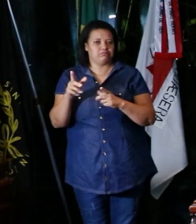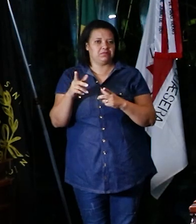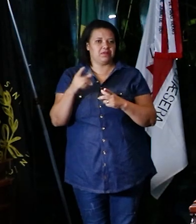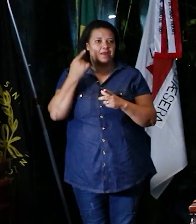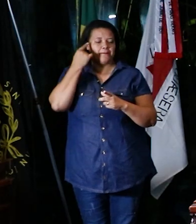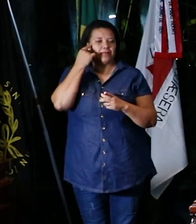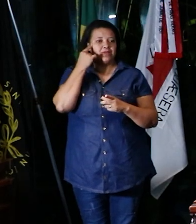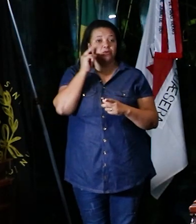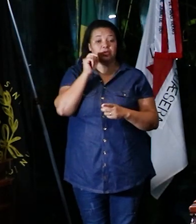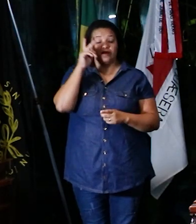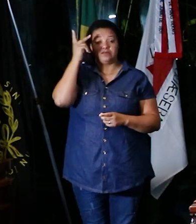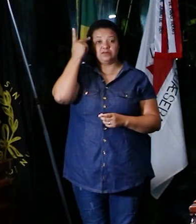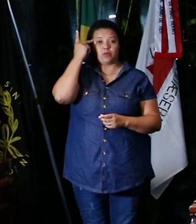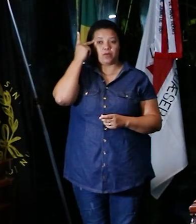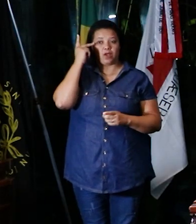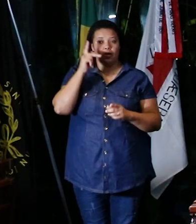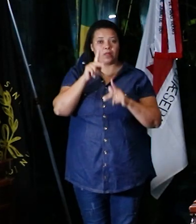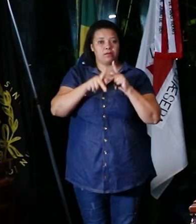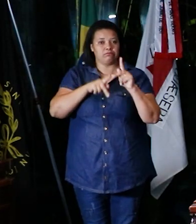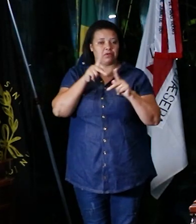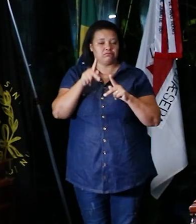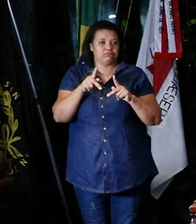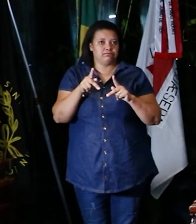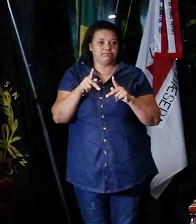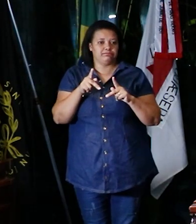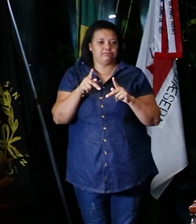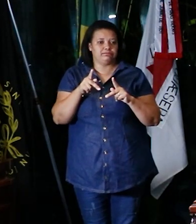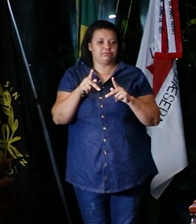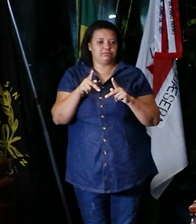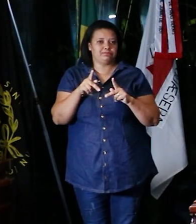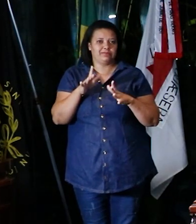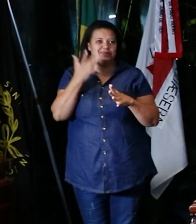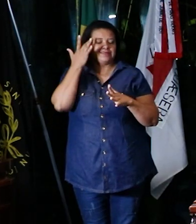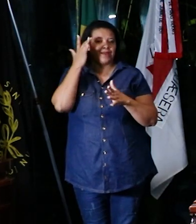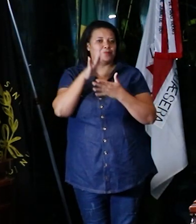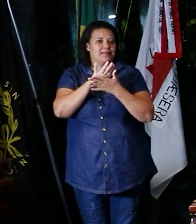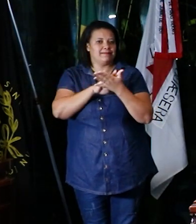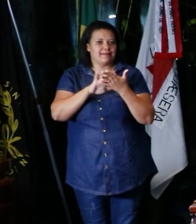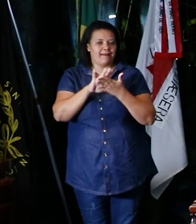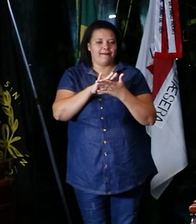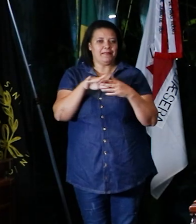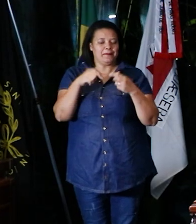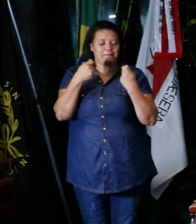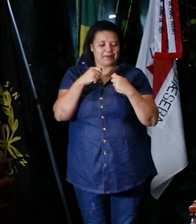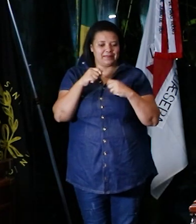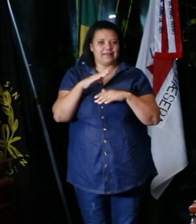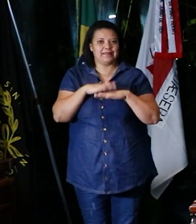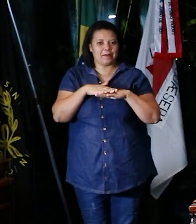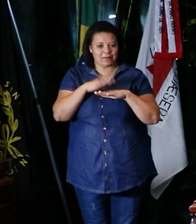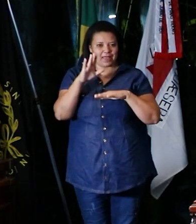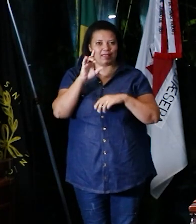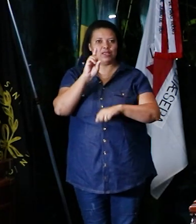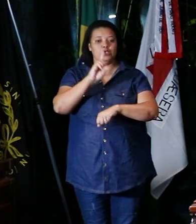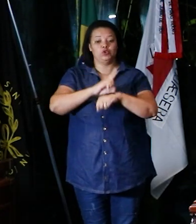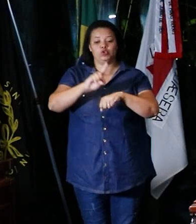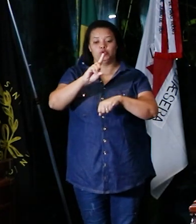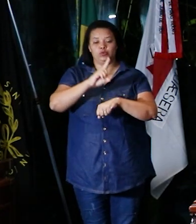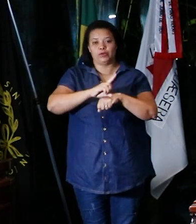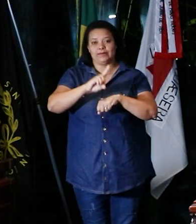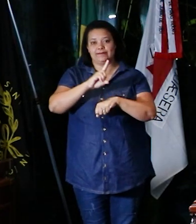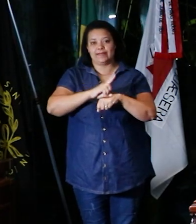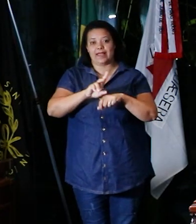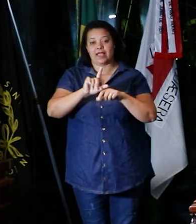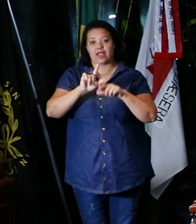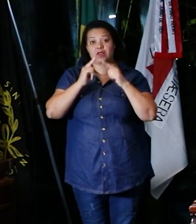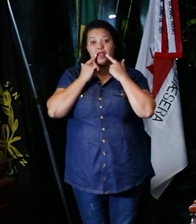que os paulistas não acrescentaram muito. Então, inclusive, falou assim, a gente precisa até arrumar um dicionário de paulistês